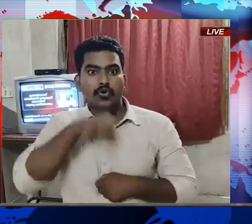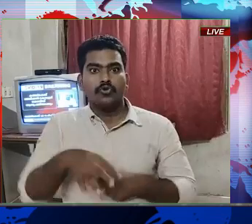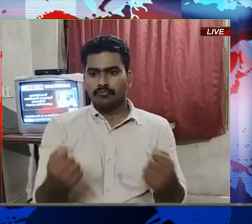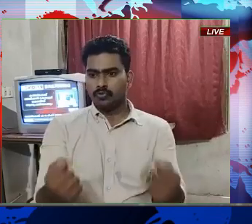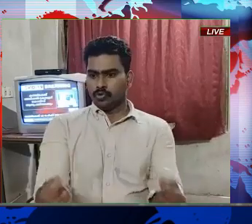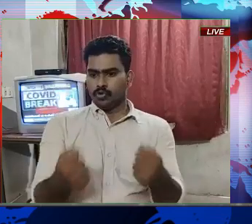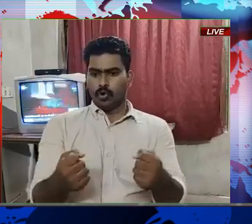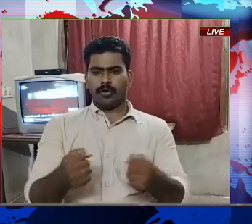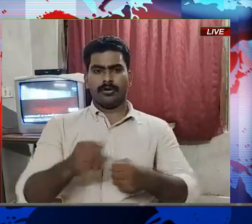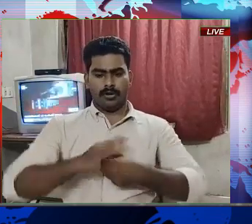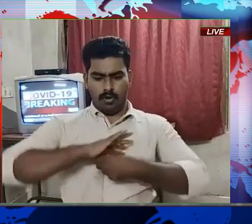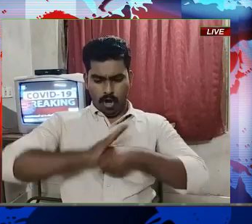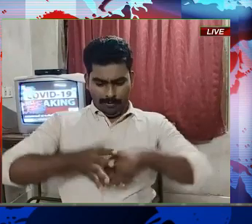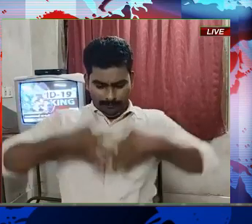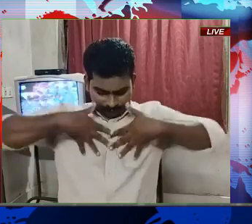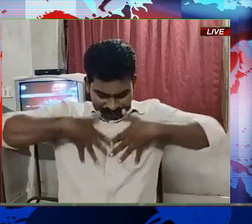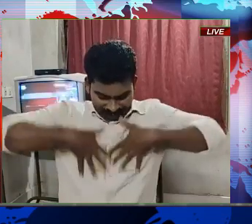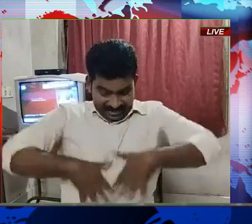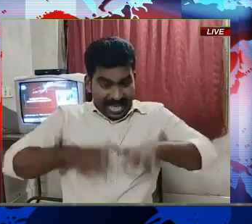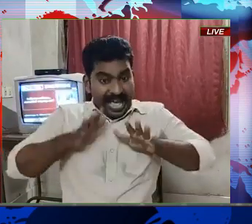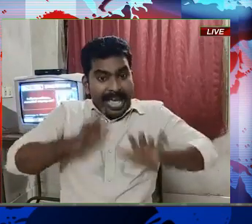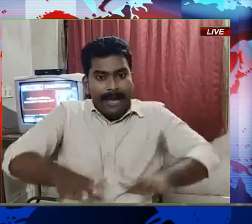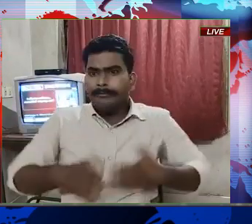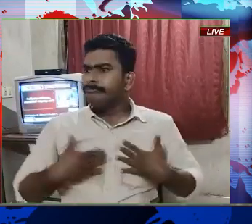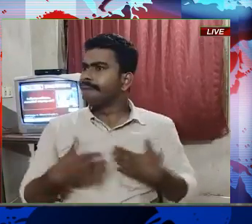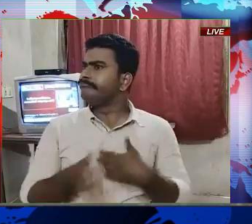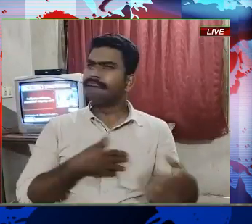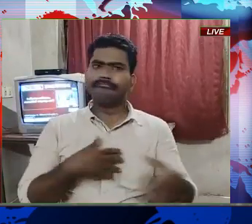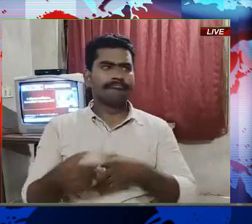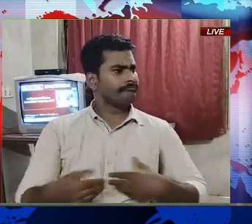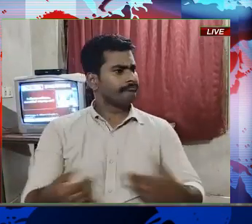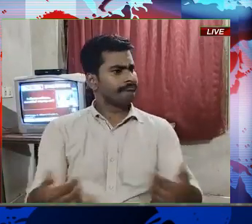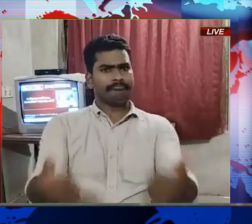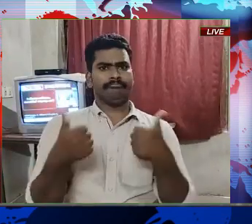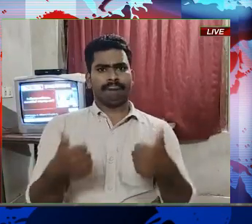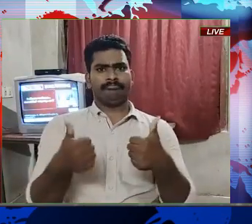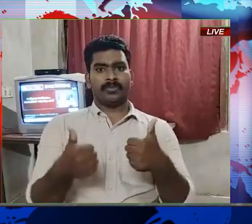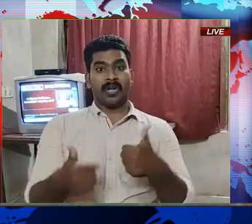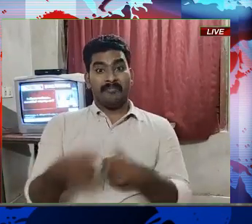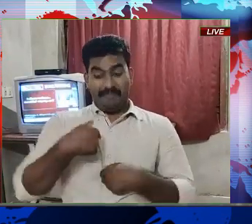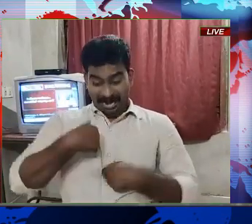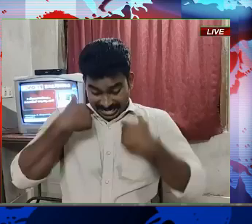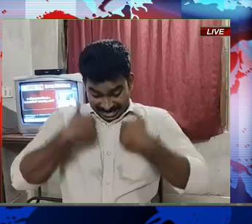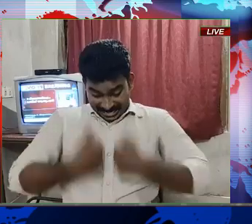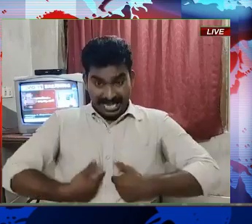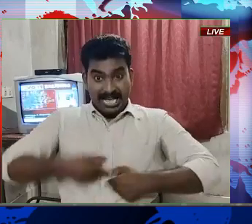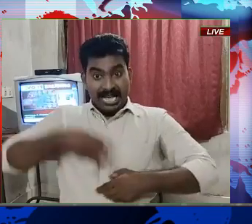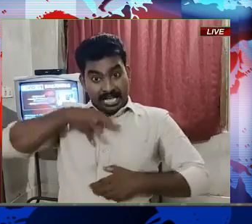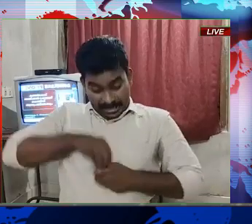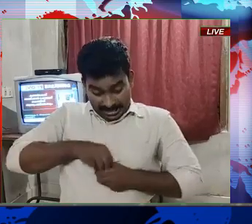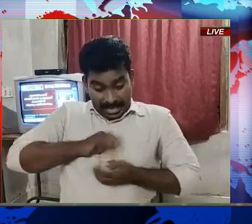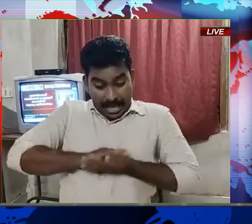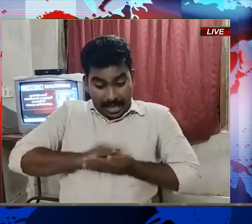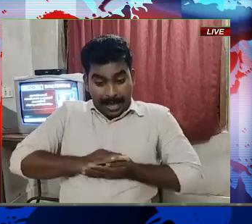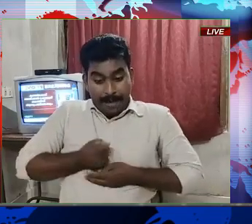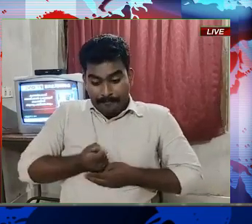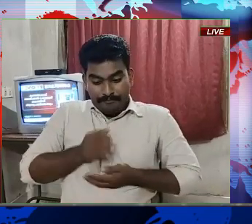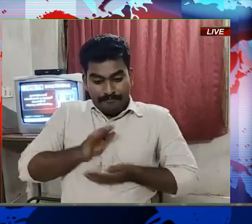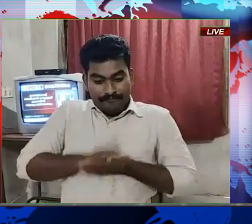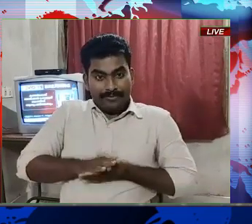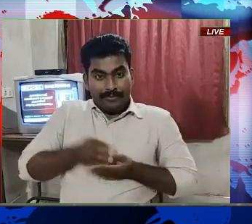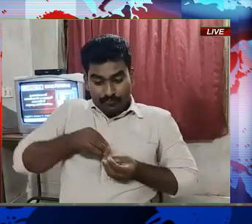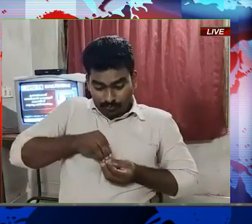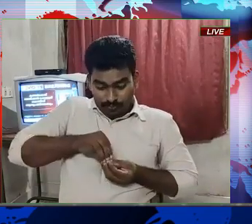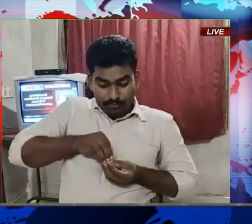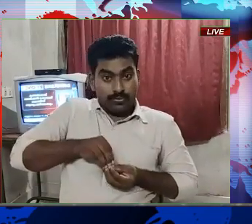നിരീക്ഷണത്തിൽ കഴിയുന്നതിനുള്ള നടപടികളുമാണ് സ്വീകരിച്ചു വരുന്നത്. കേന്ദ്ര ഗവൺമെൻറ്റിൻ്റെ നിർദ്ദേശം വരുമ്പോഴേക്ക് തന്നെ നമ്മുടെ